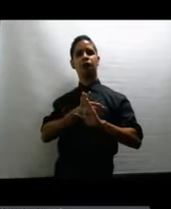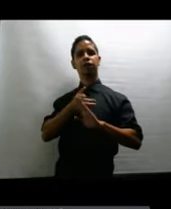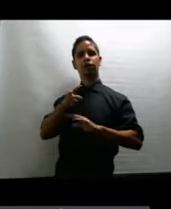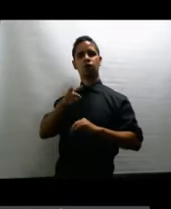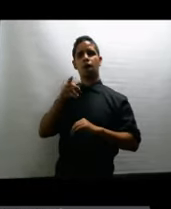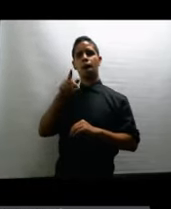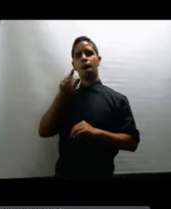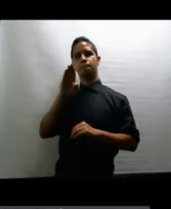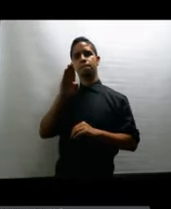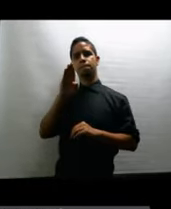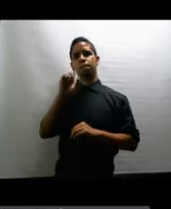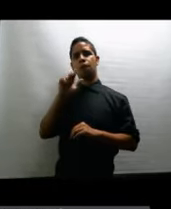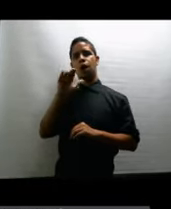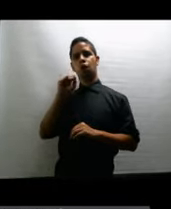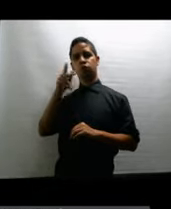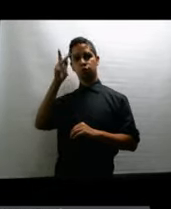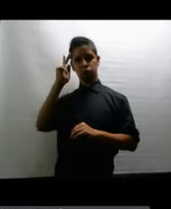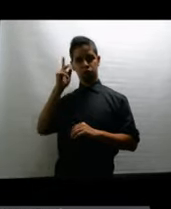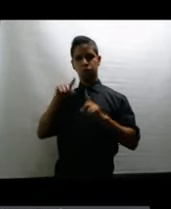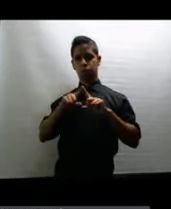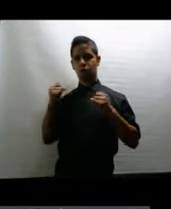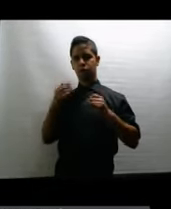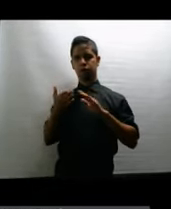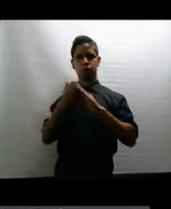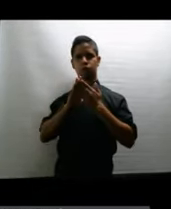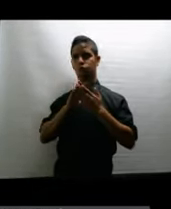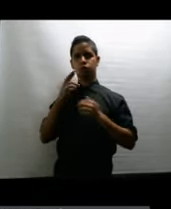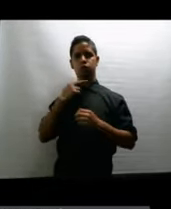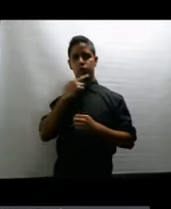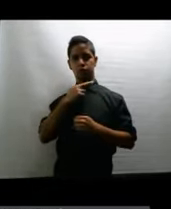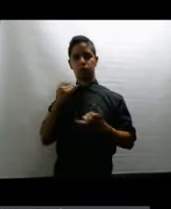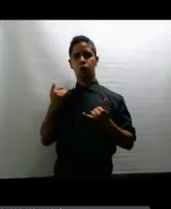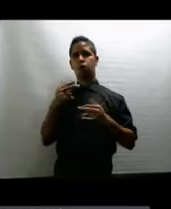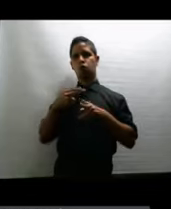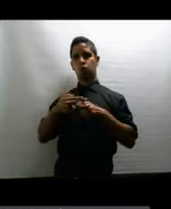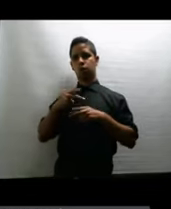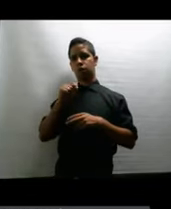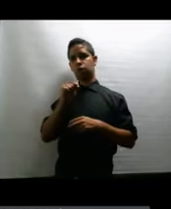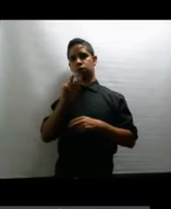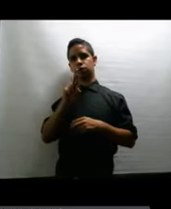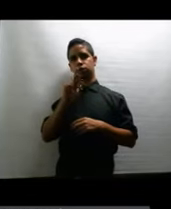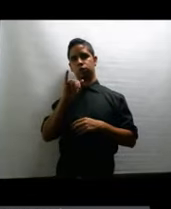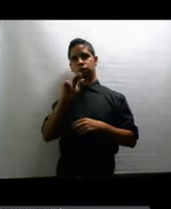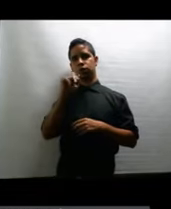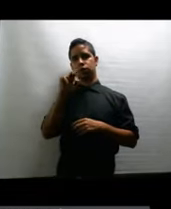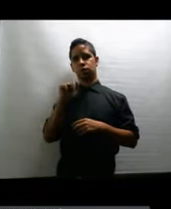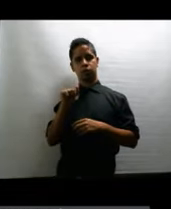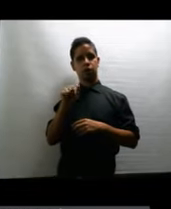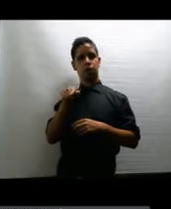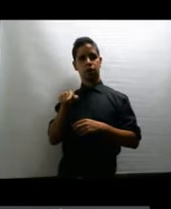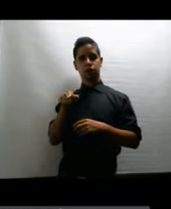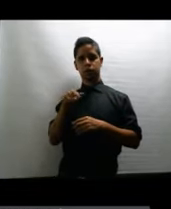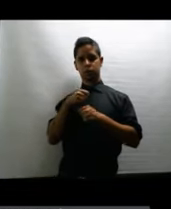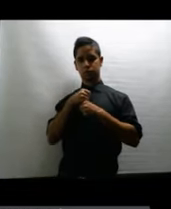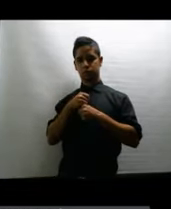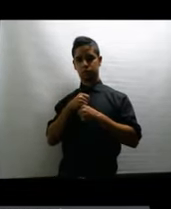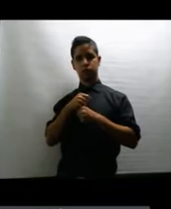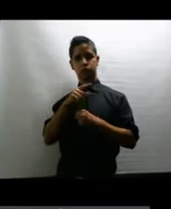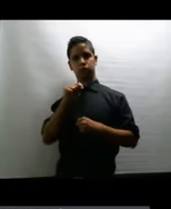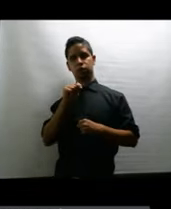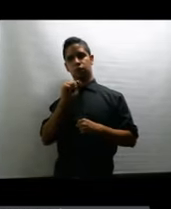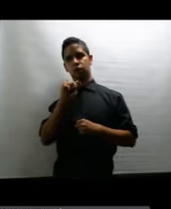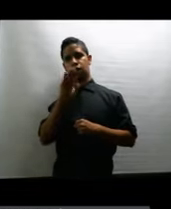Exacto. Y ahora es un restaurante que se llama algo Triana, perdón. La Triana se llama. Sí, que aquí es donde hacen los tablados.